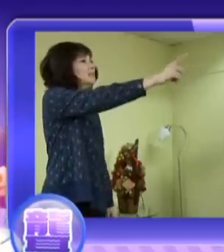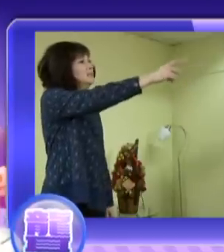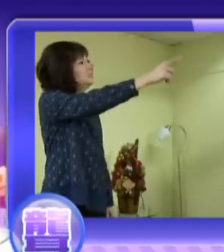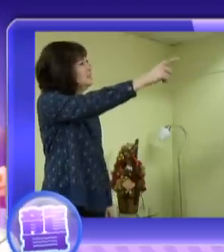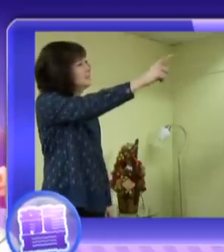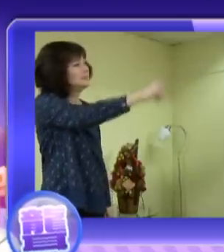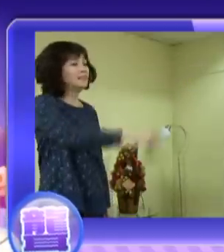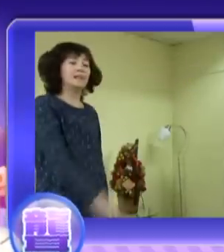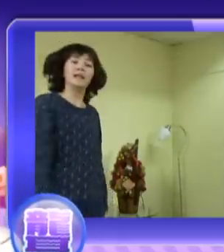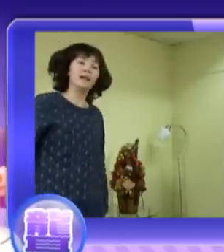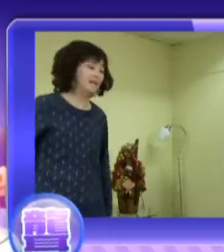你有。